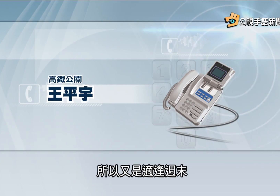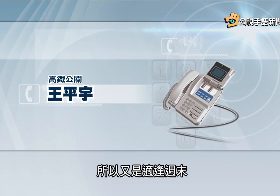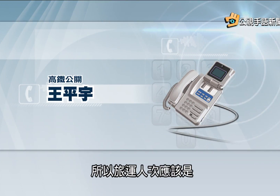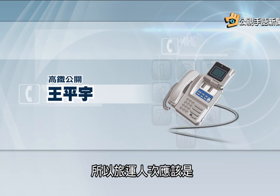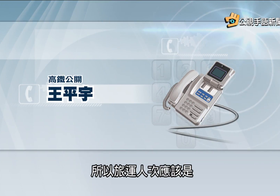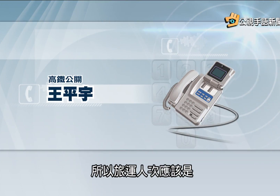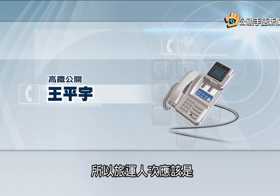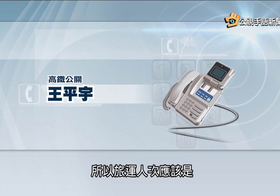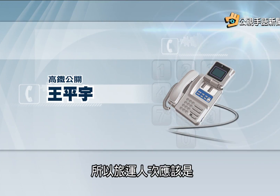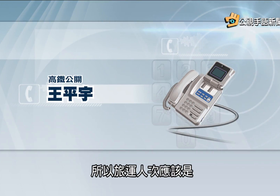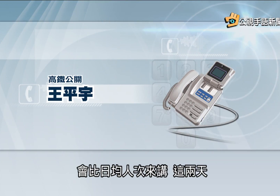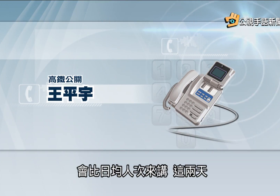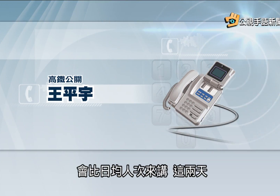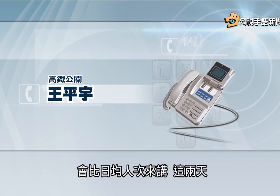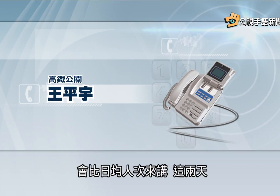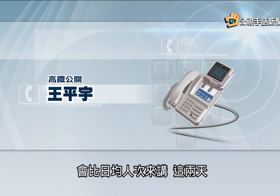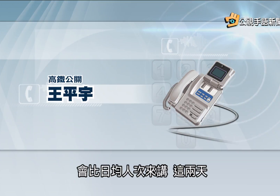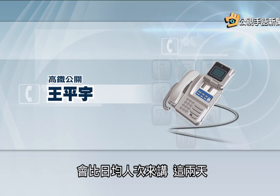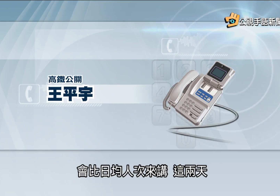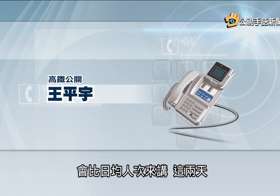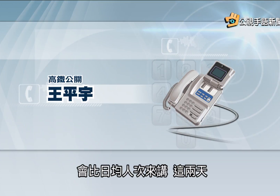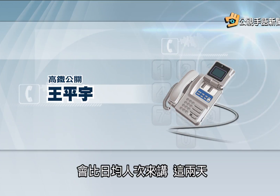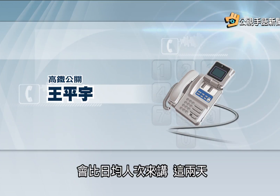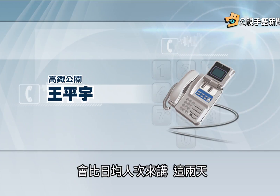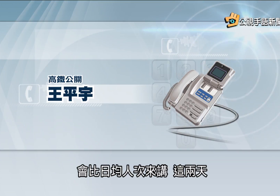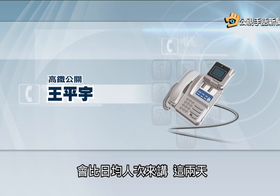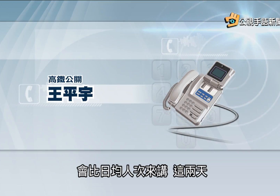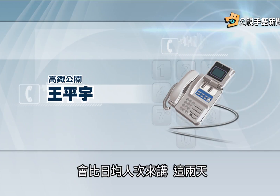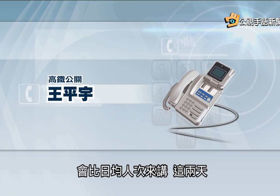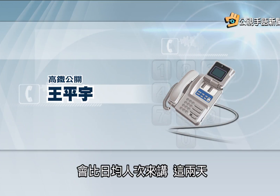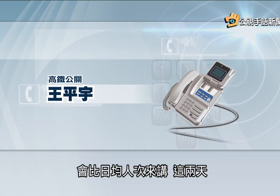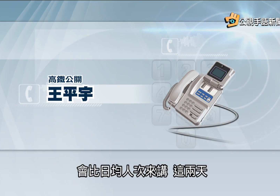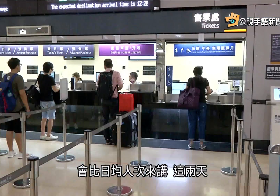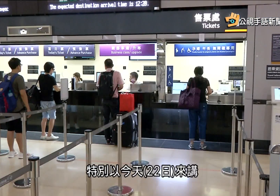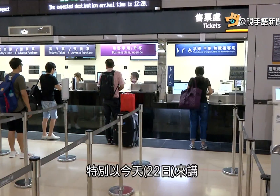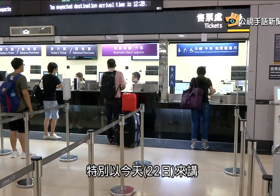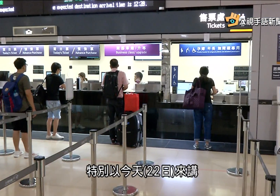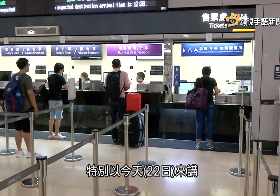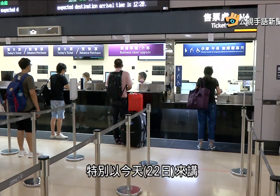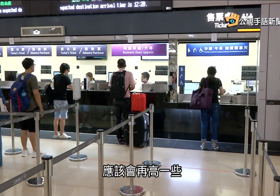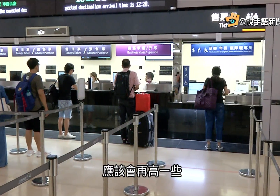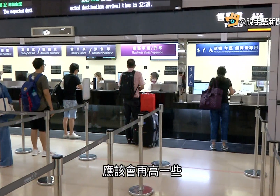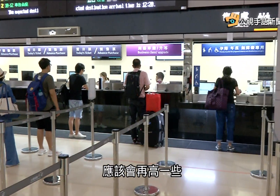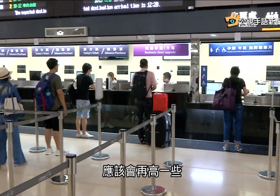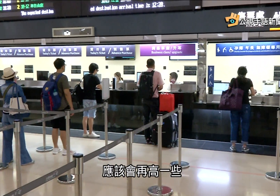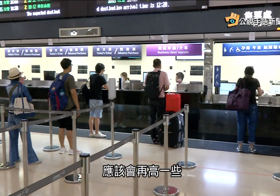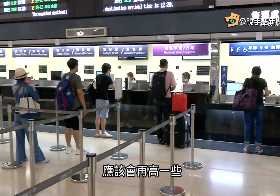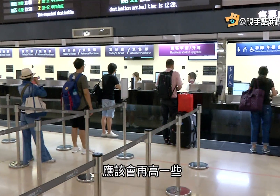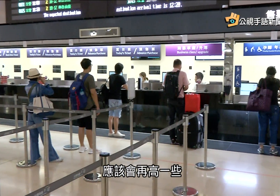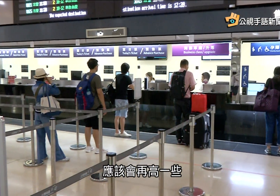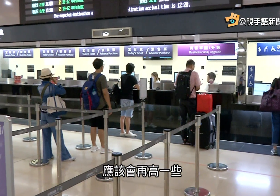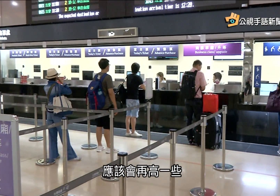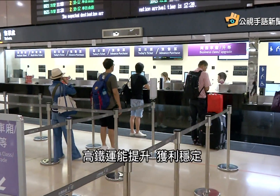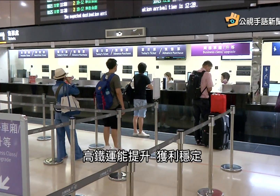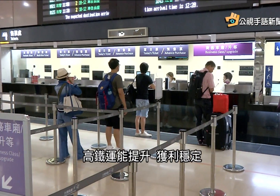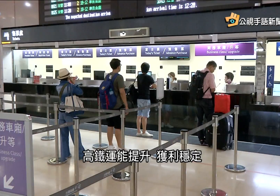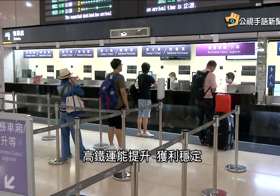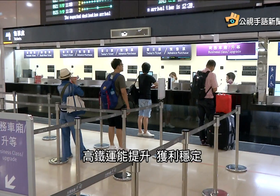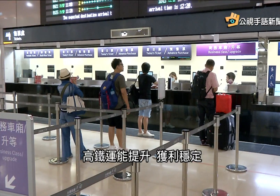运人次应该是会比日均人次来讲，这两天特别以今天来讲，应该会再高一些。 高铁运能提升，获利稳